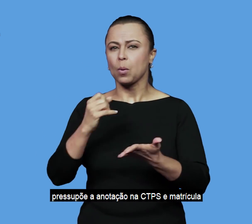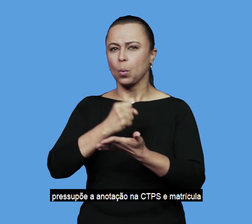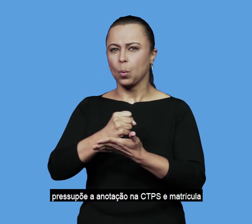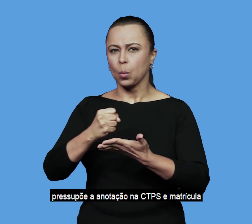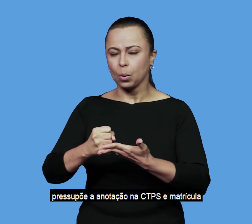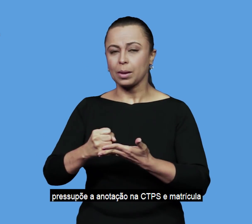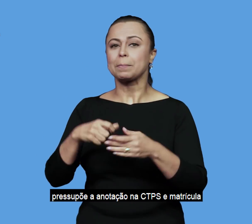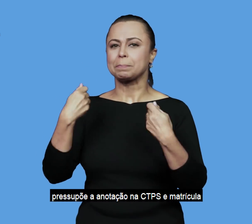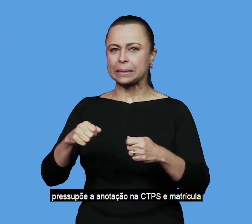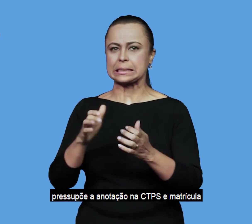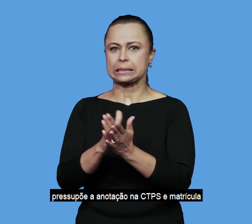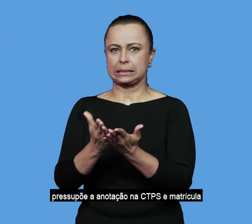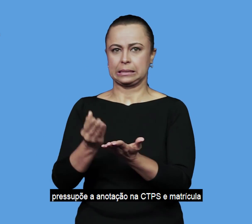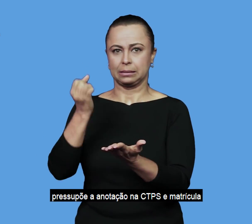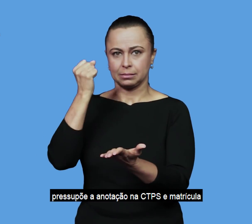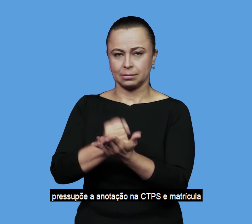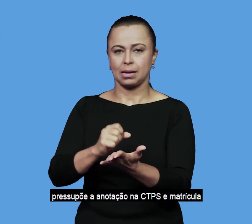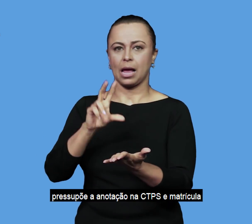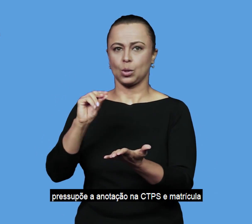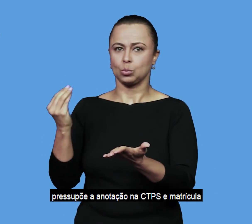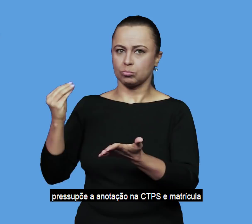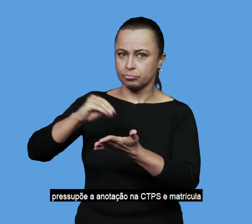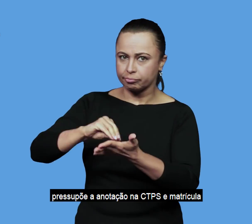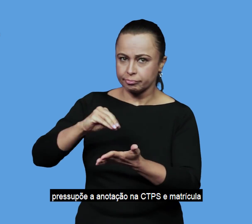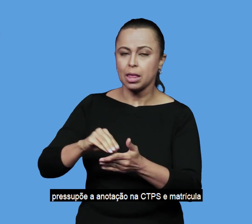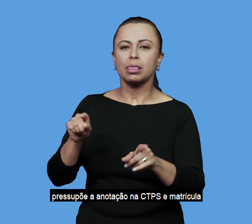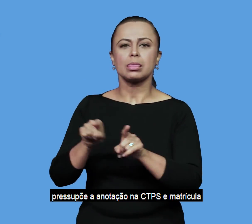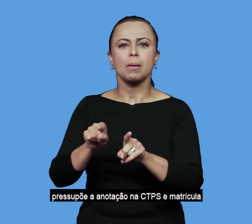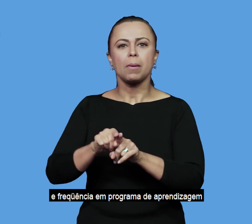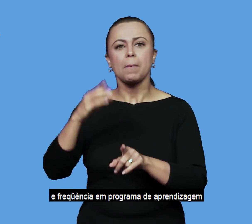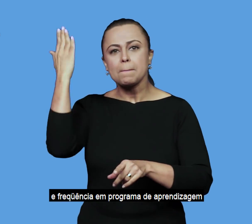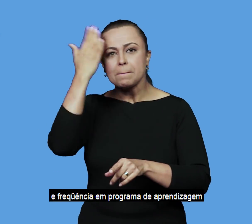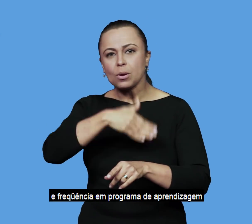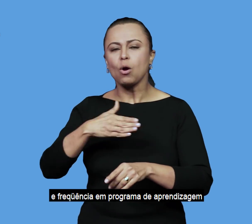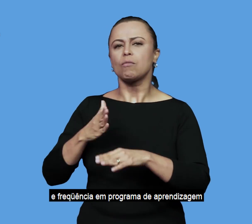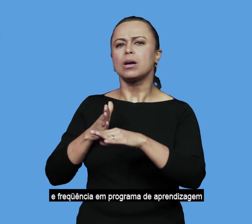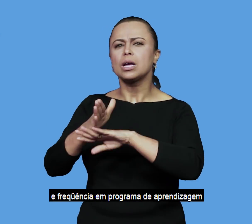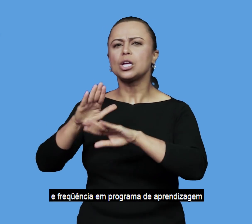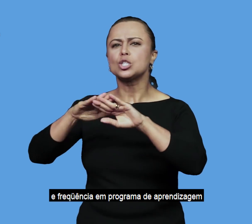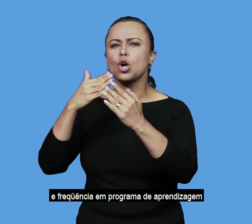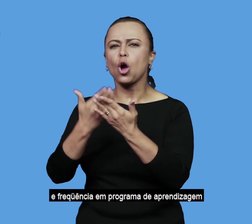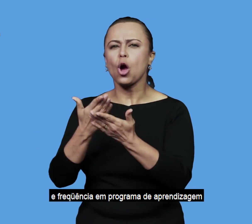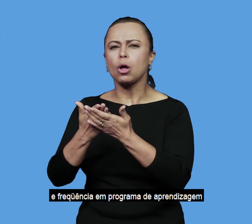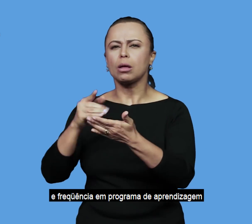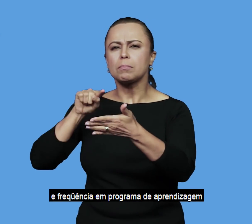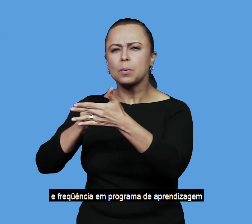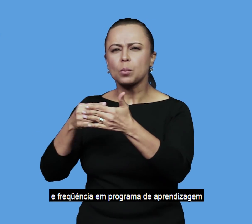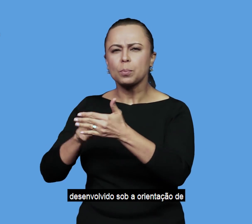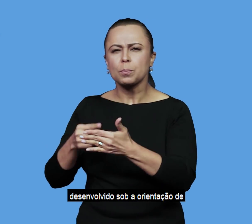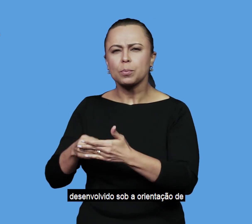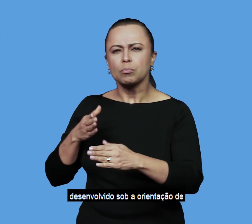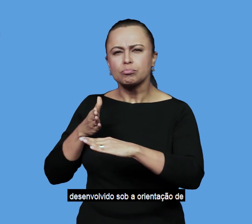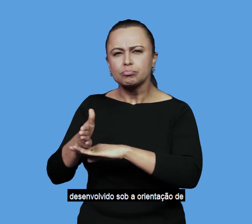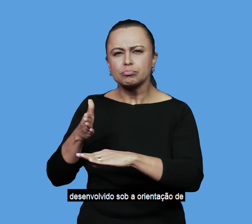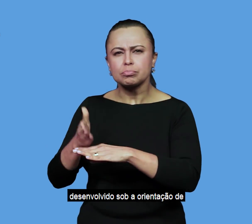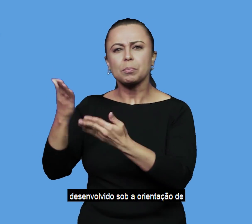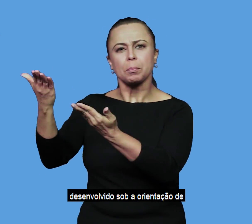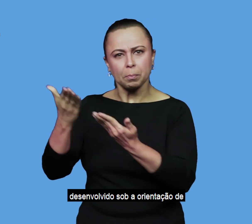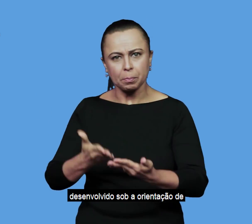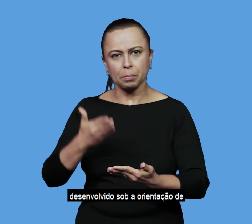pressupõe a anotação na ctps e matrícula e freqüência em programa de aprendizagem desenvolvido sob